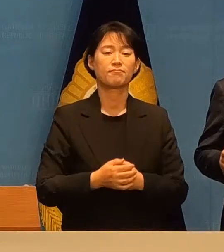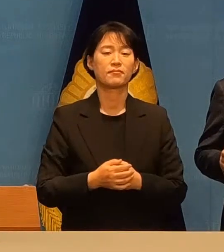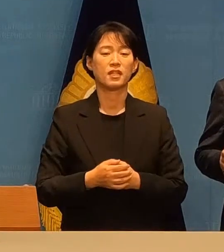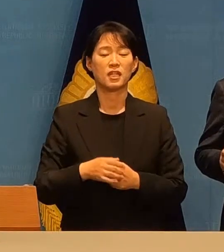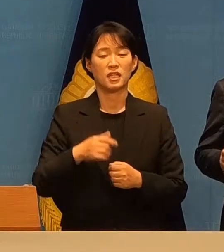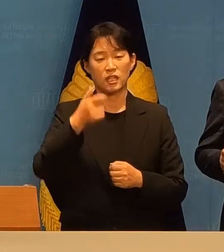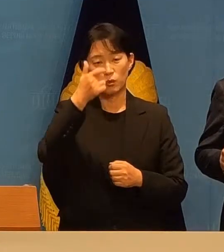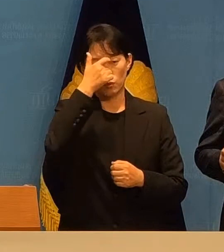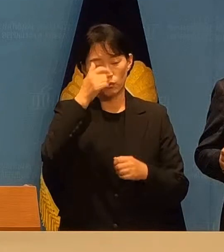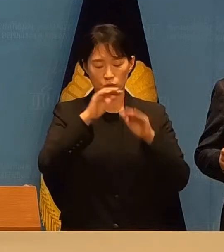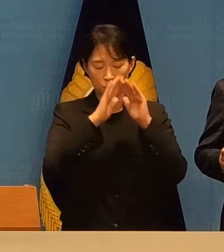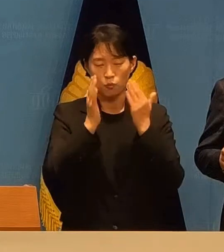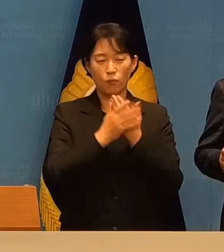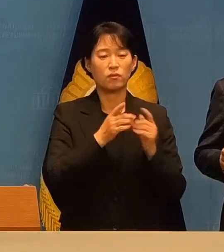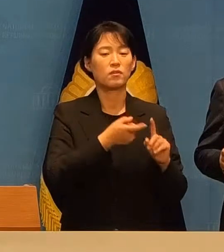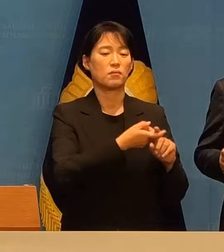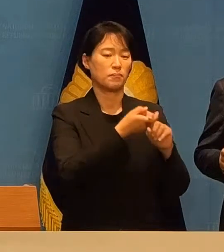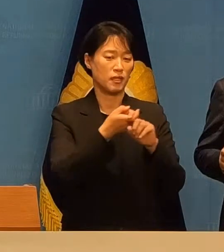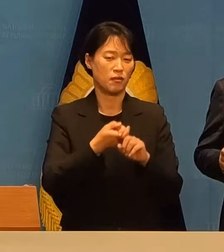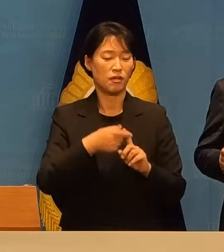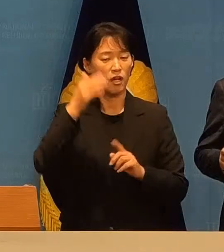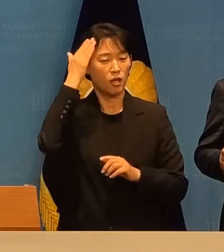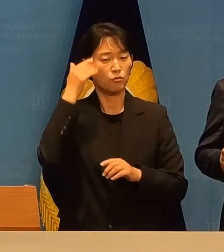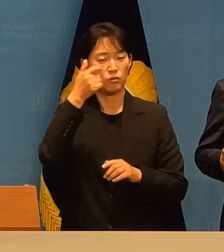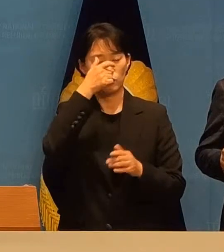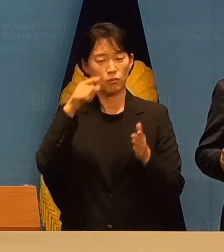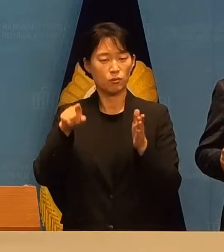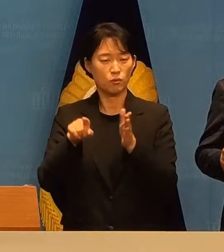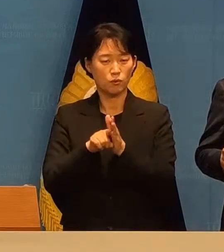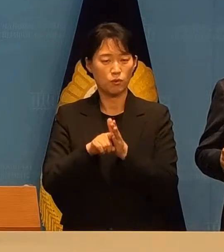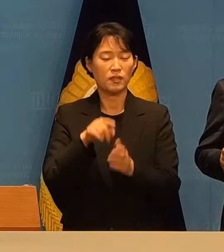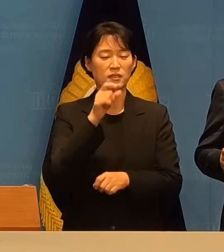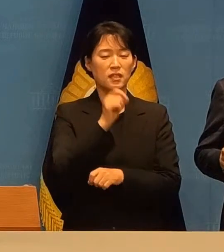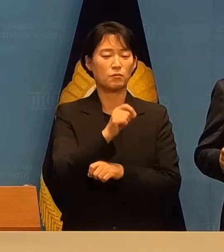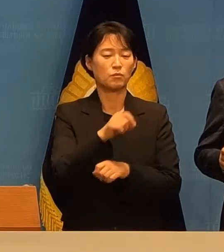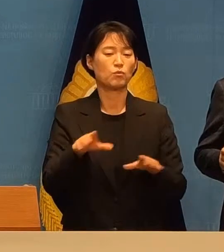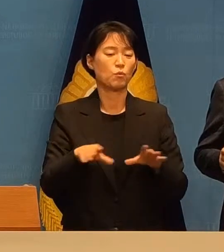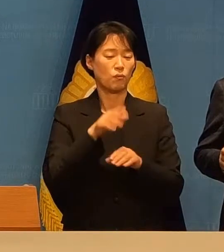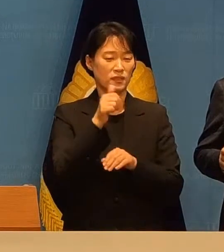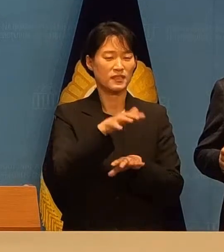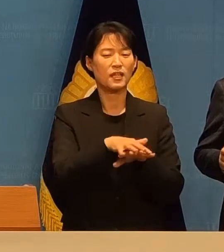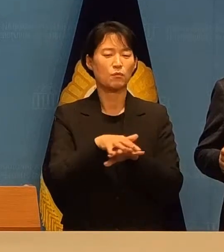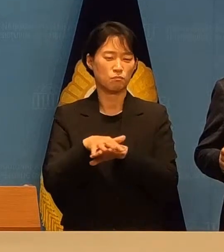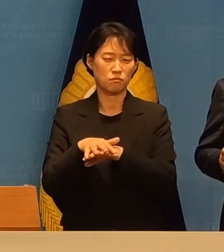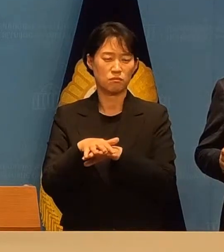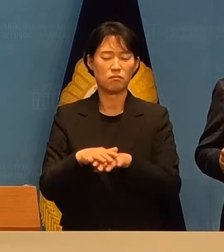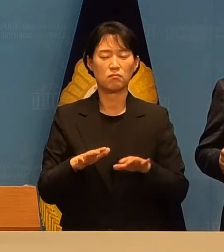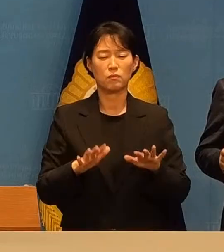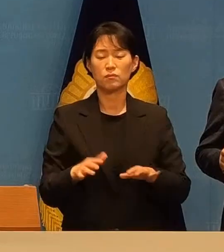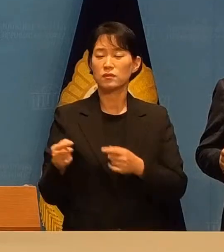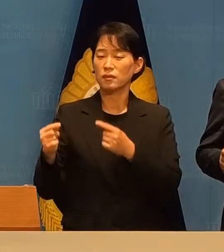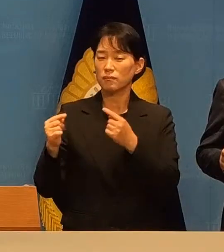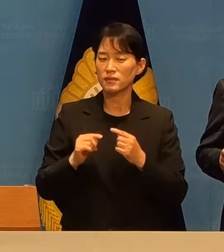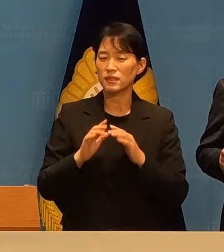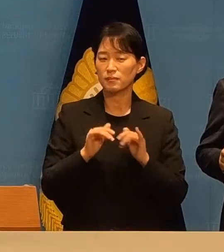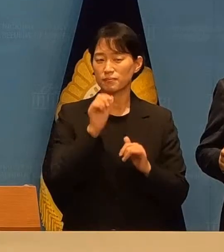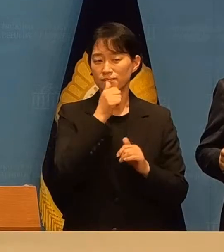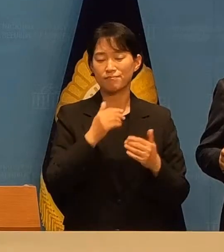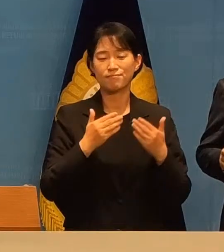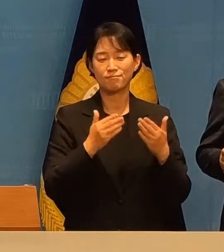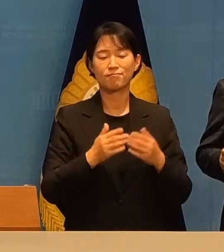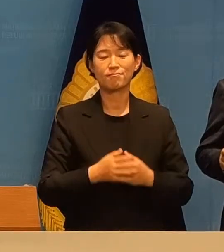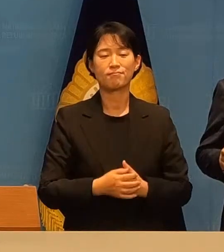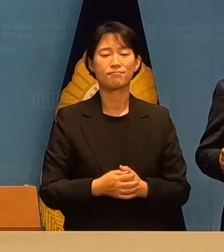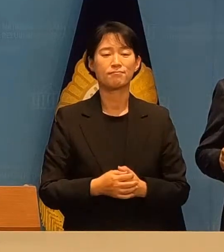기독교 총연합회와 한국 기독교 사무총장 네트워크입니다. 오늘 이제 참석하신 분을 소개해